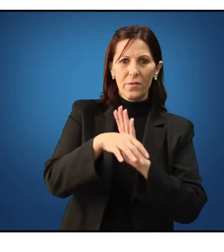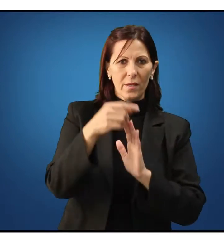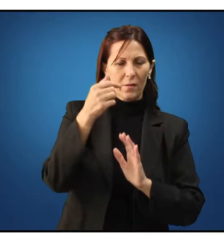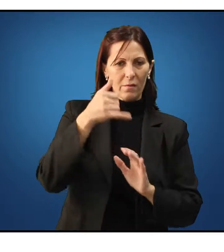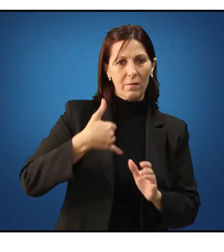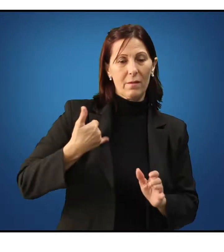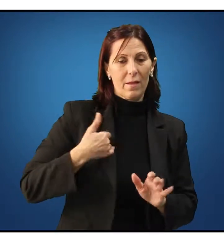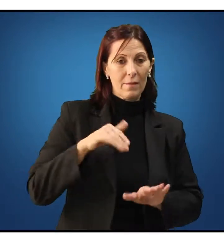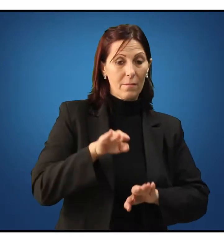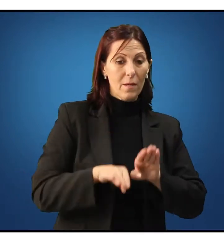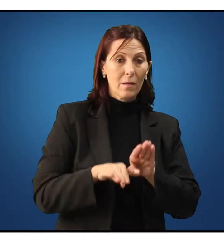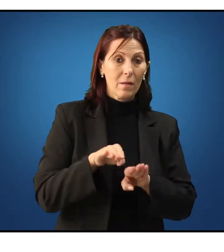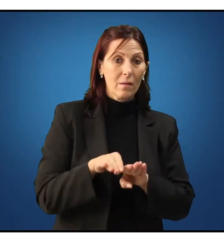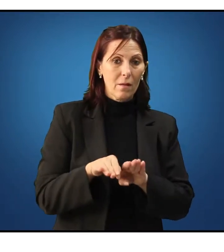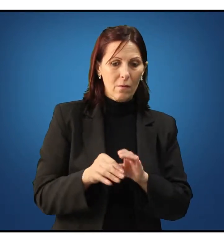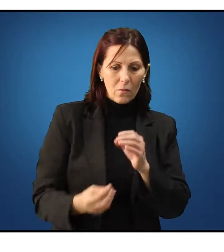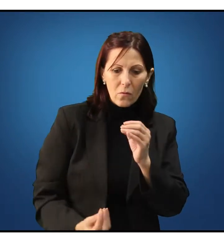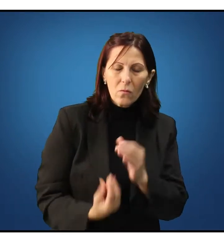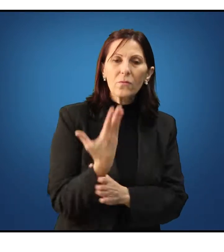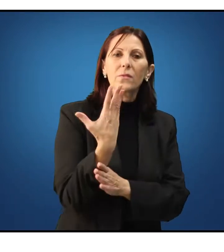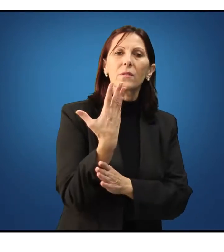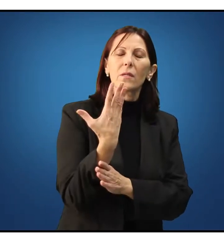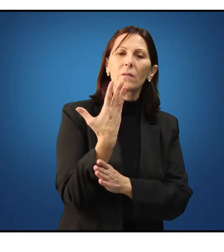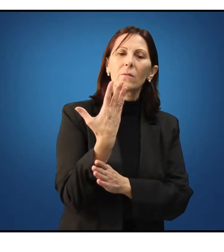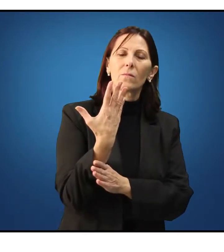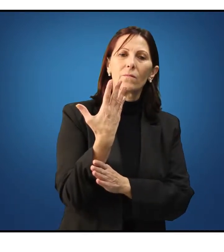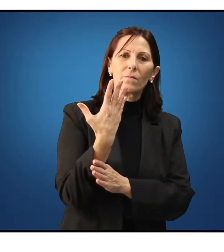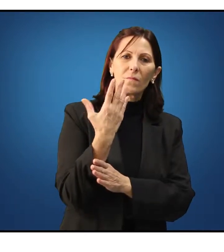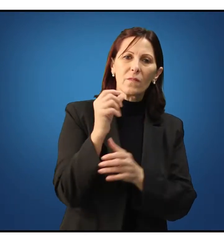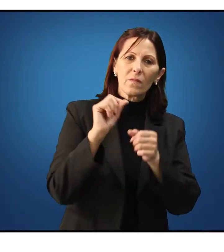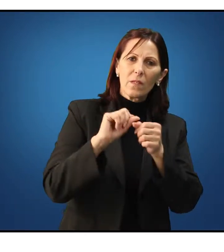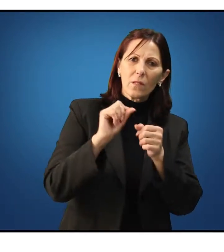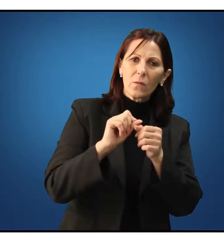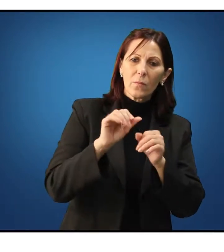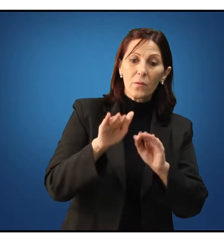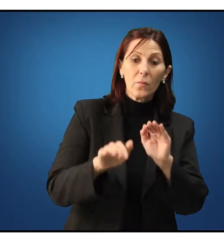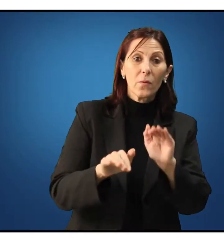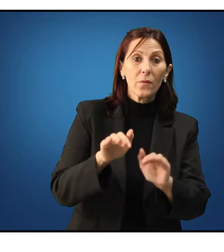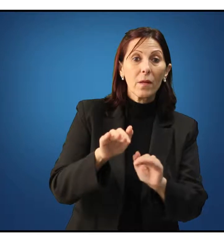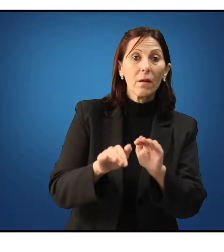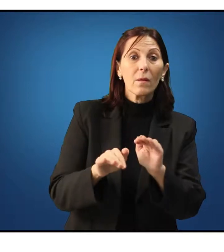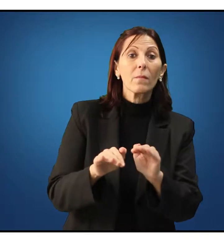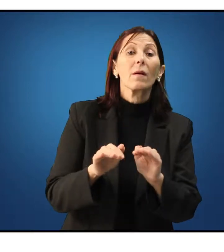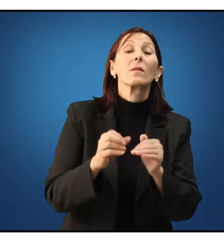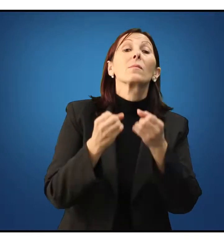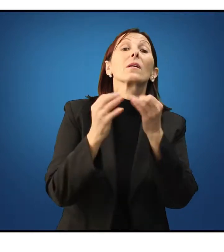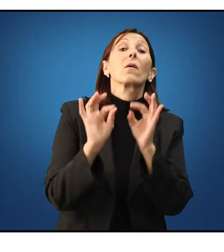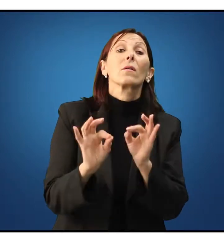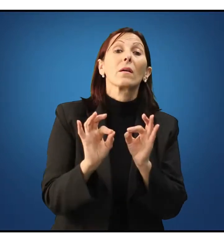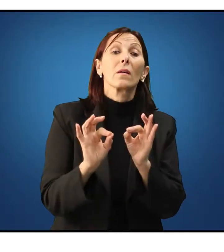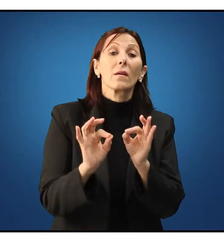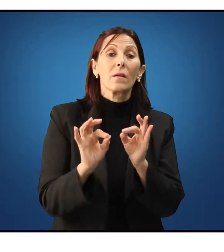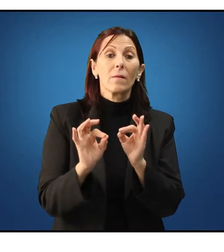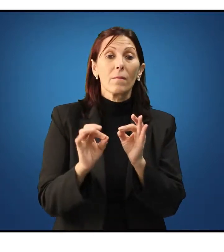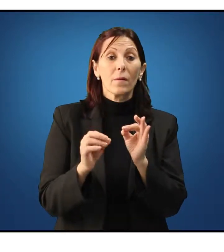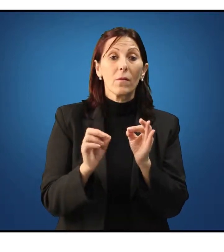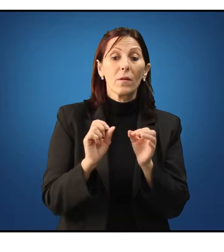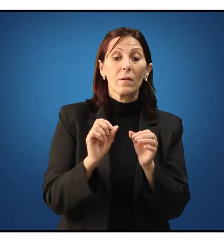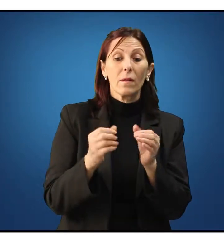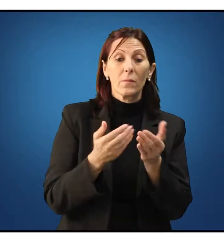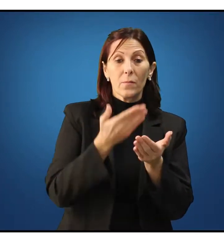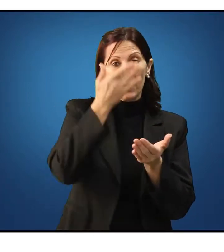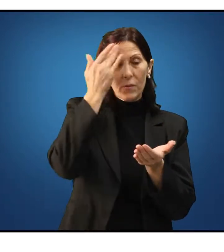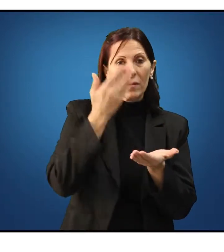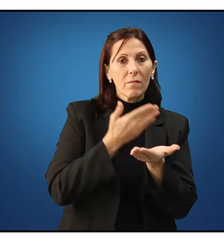um conceito surgido, criado pelos modernos, para dizer que os que vieram antes deles